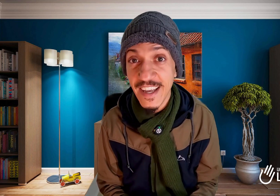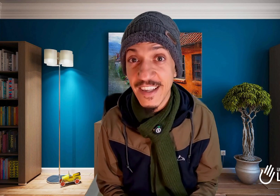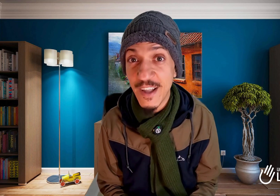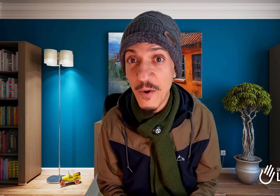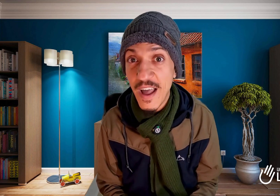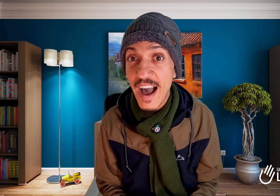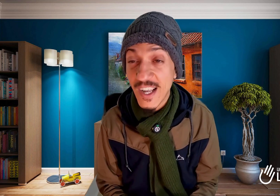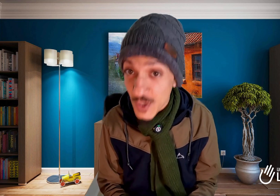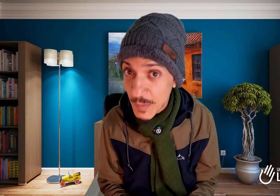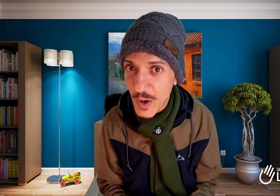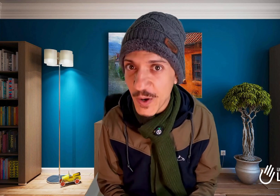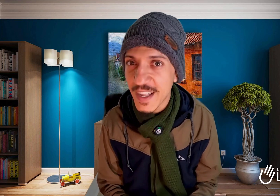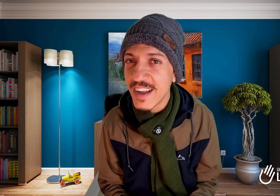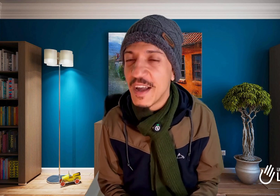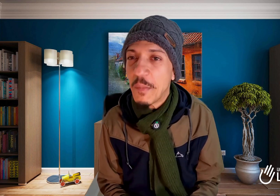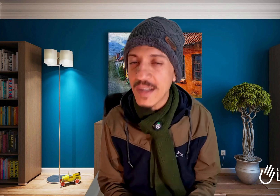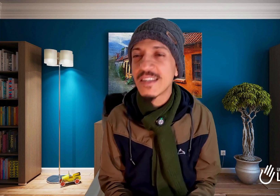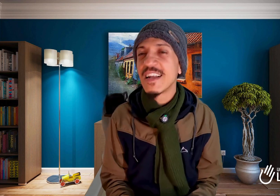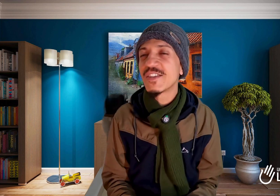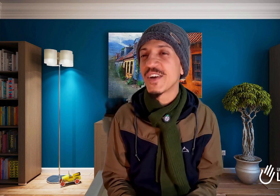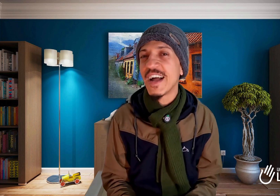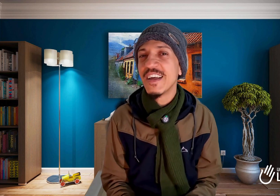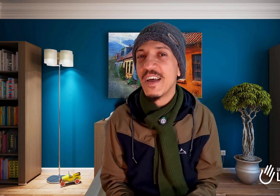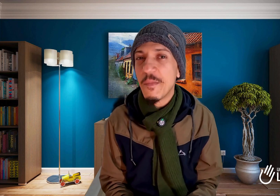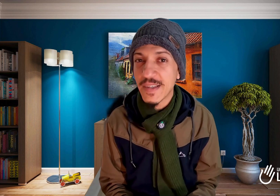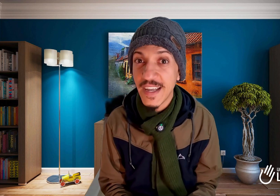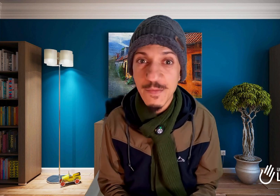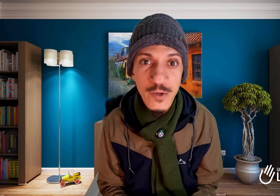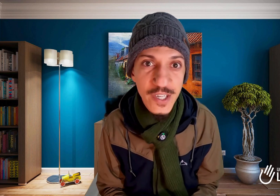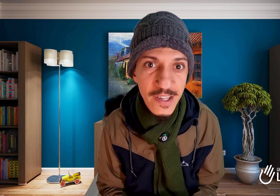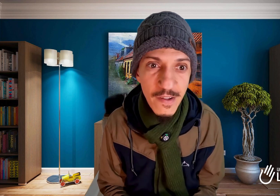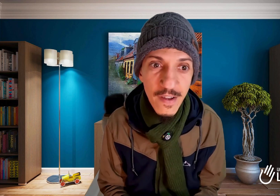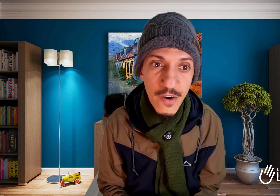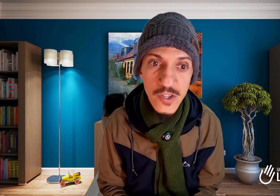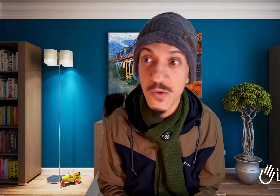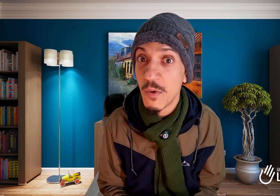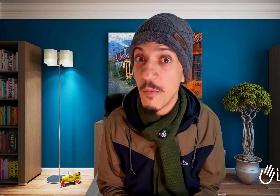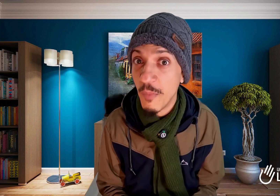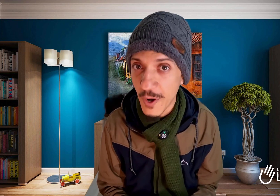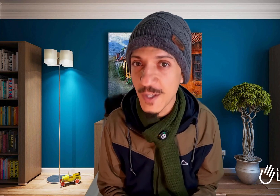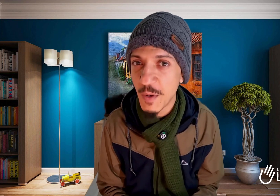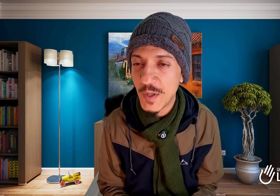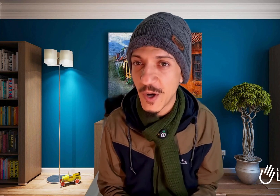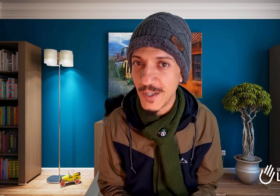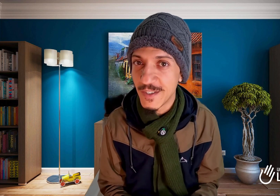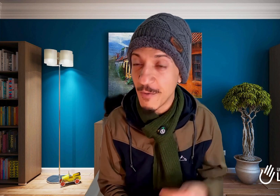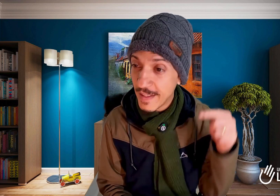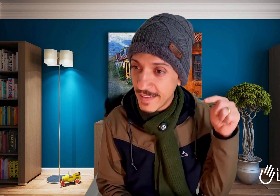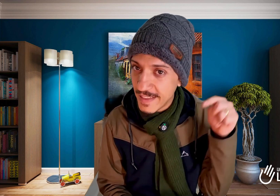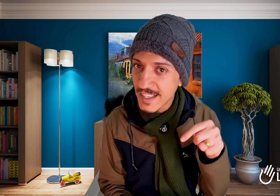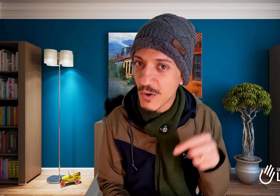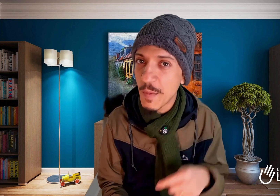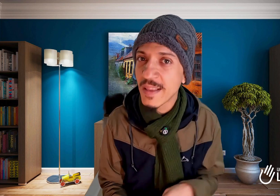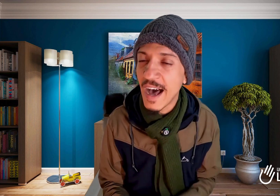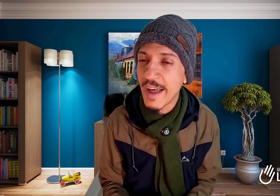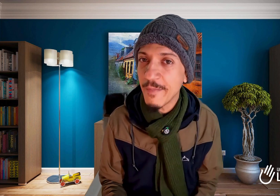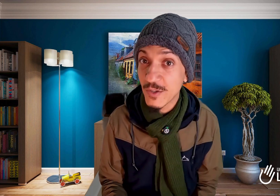Então, a sua pergunta pode ser selecionada para ser respondida no nosso próximo episódio. Então, deixe seu comentário, a sua